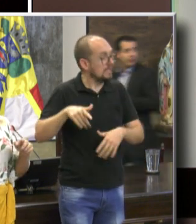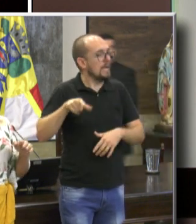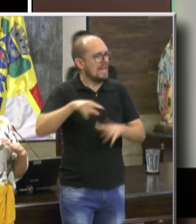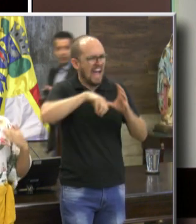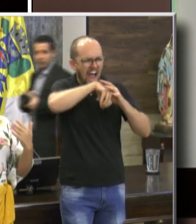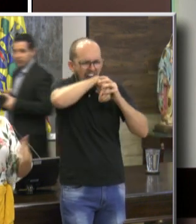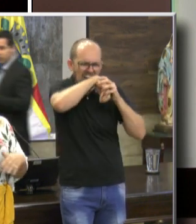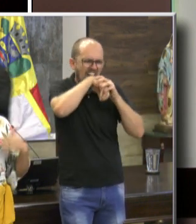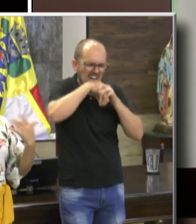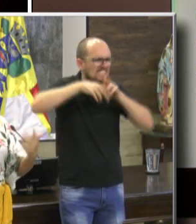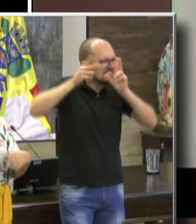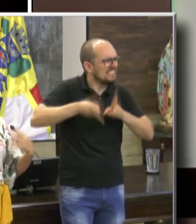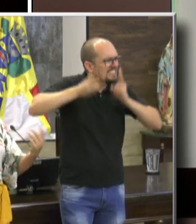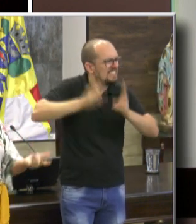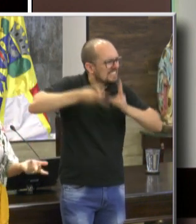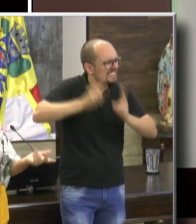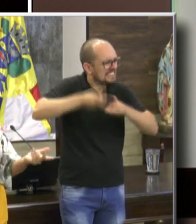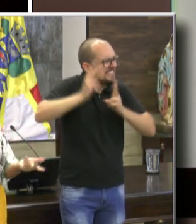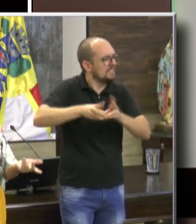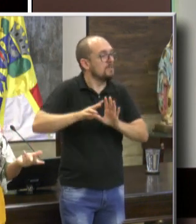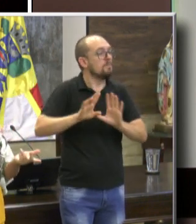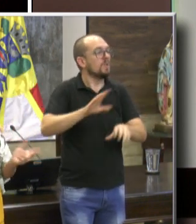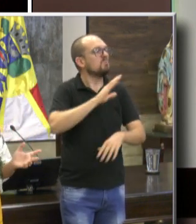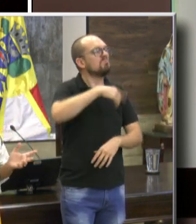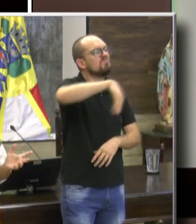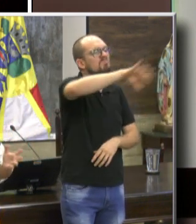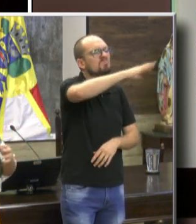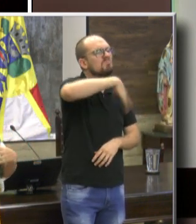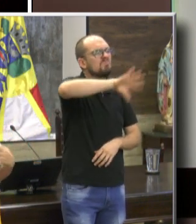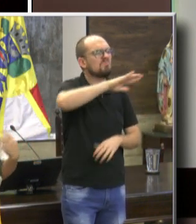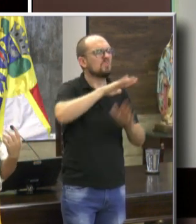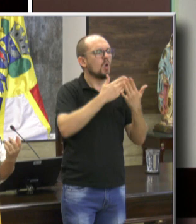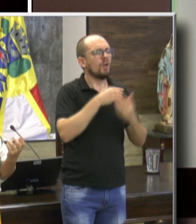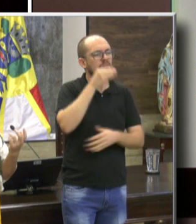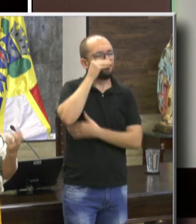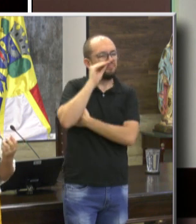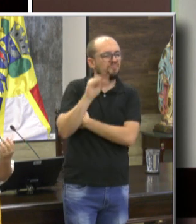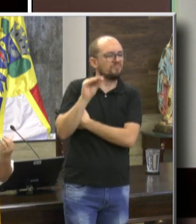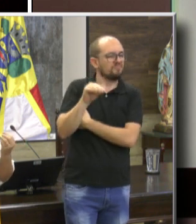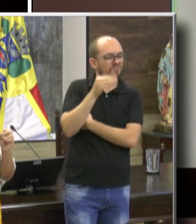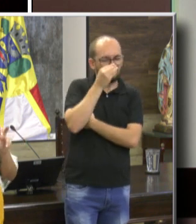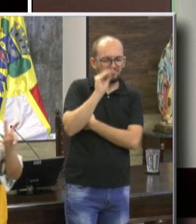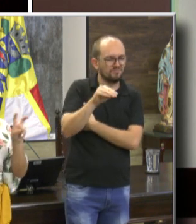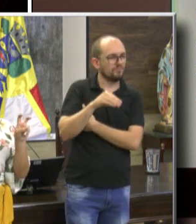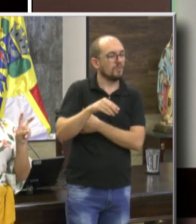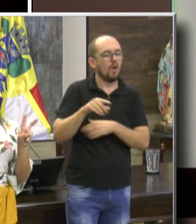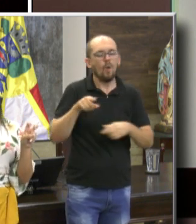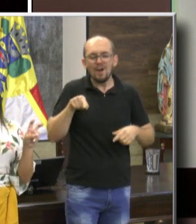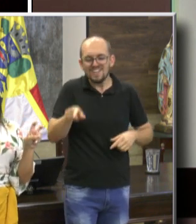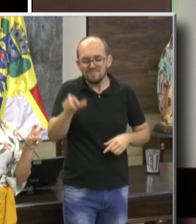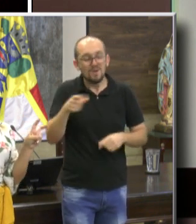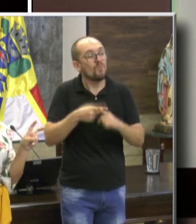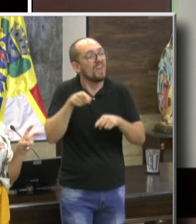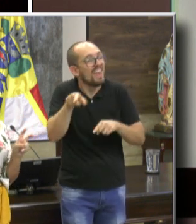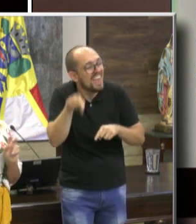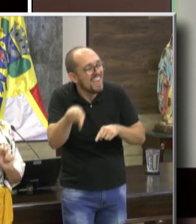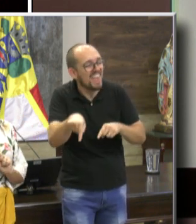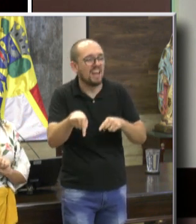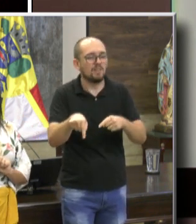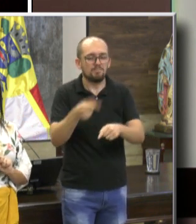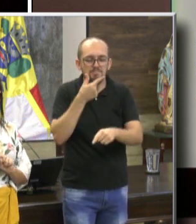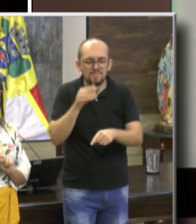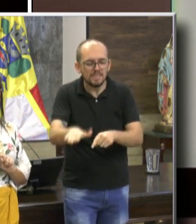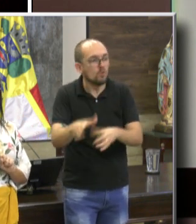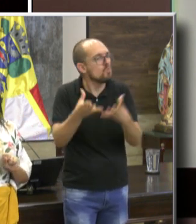que muitas portas foram fechadas para o Gustavo, porque o seu comportamento era, a gente pode dizer, entre aspas,